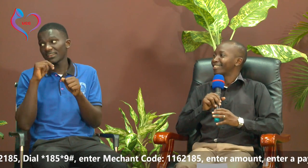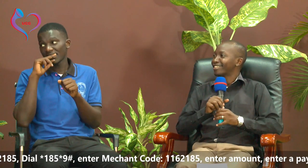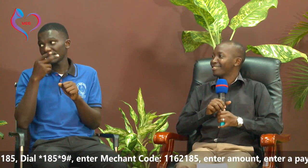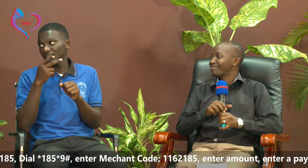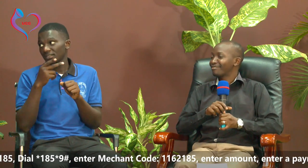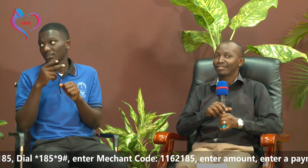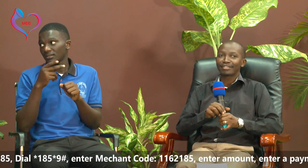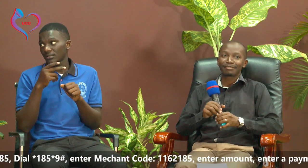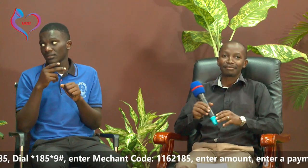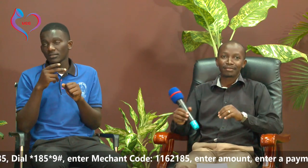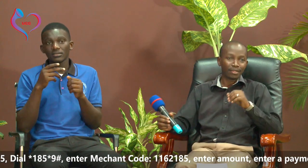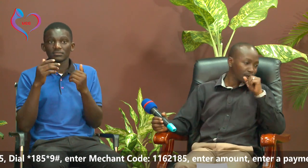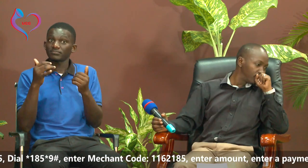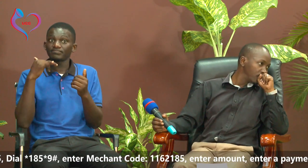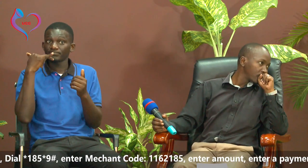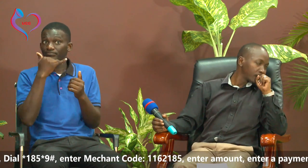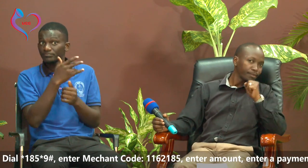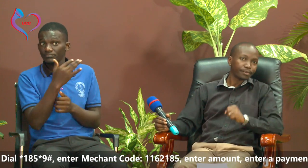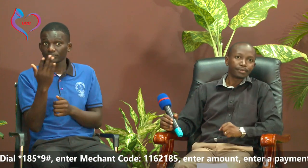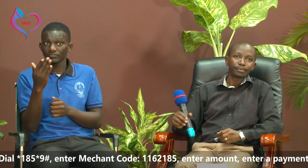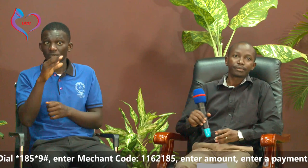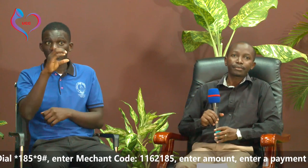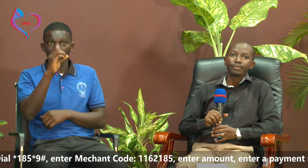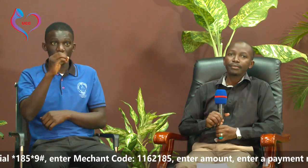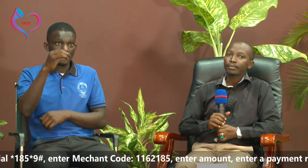Esimu yange nyangu nyo